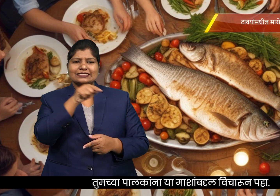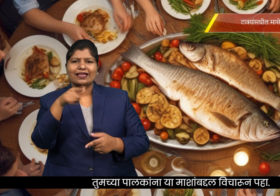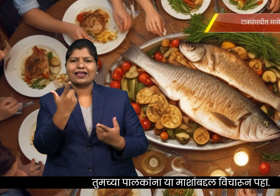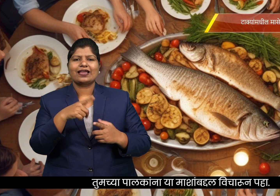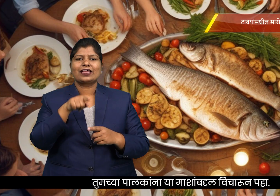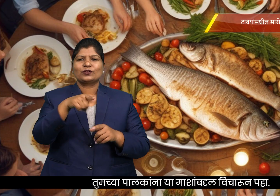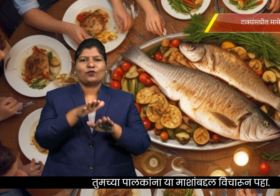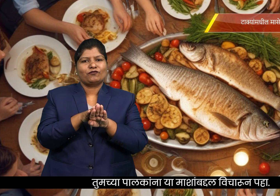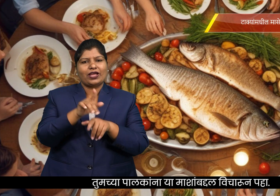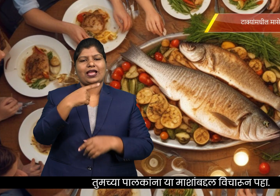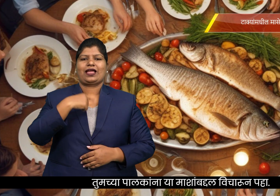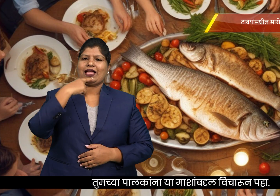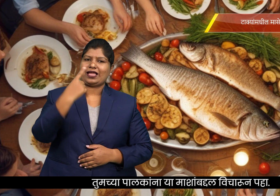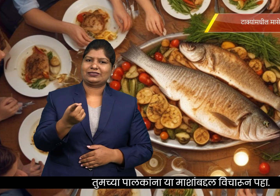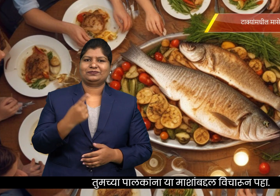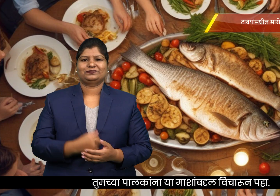पहा.